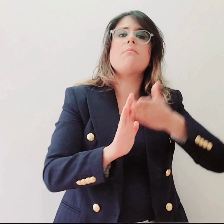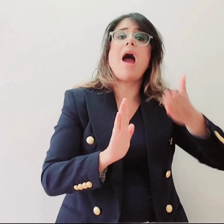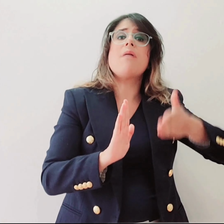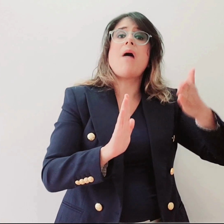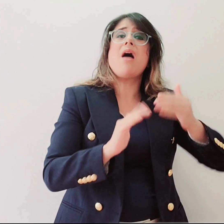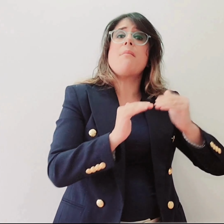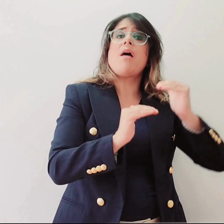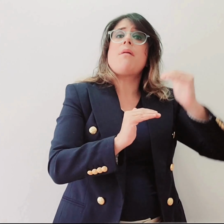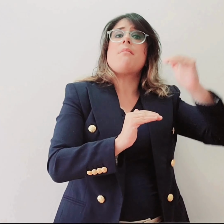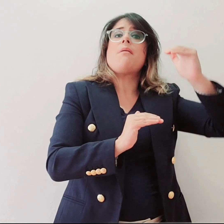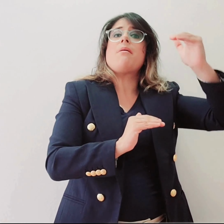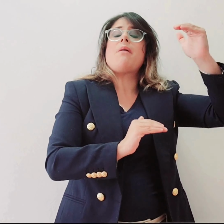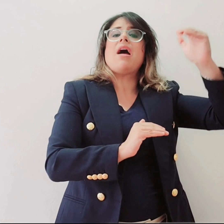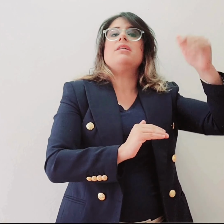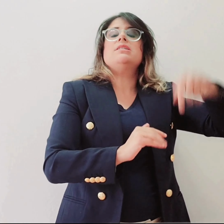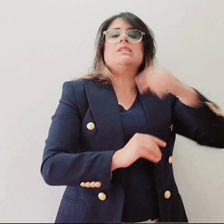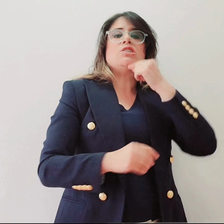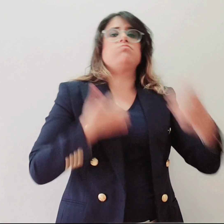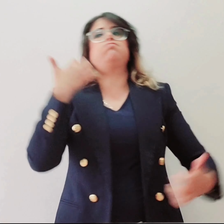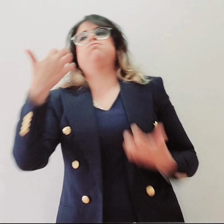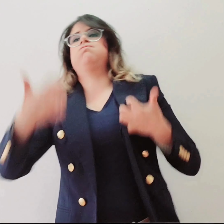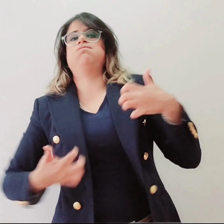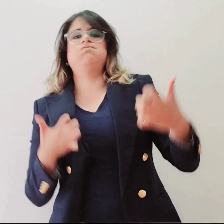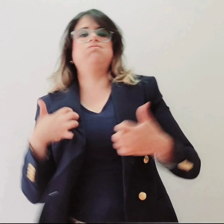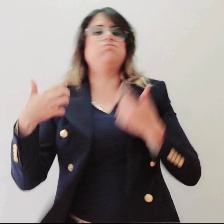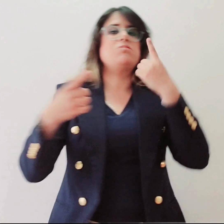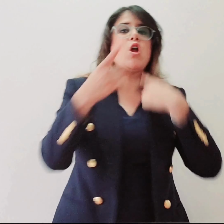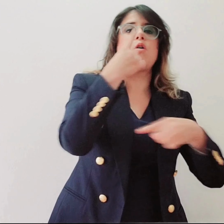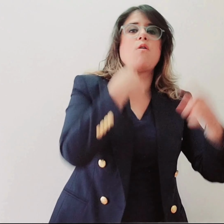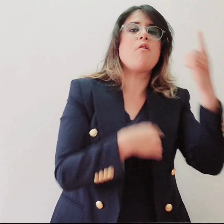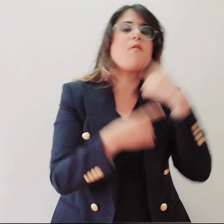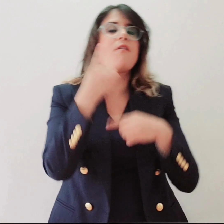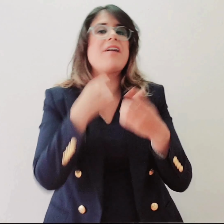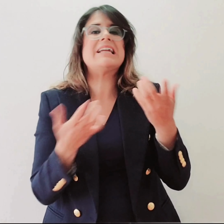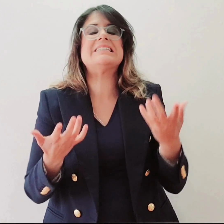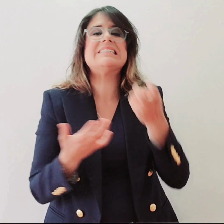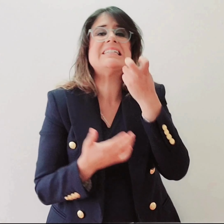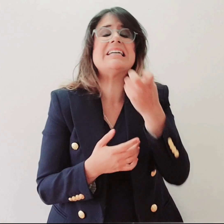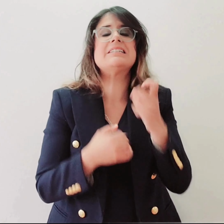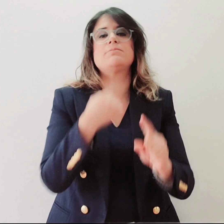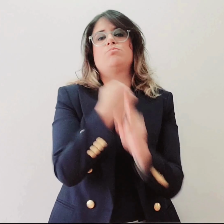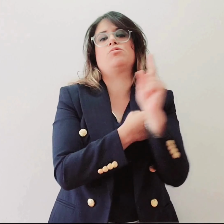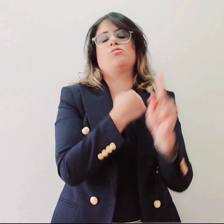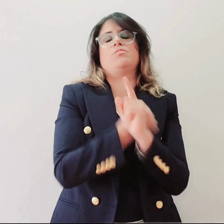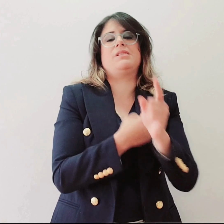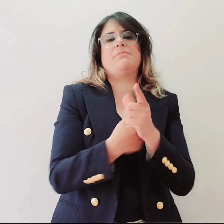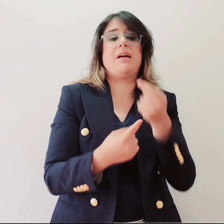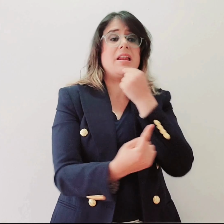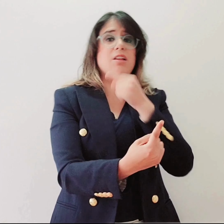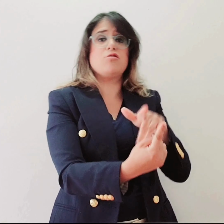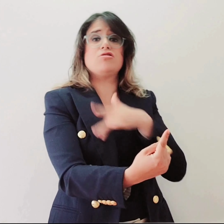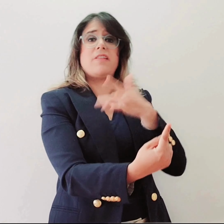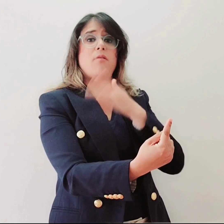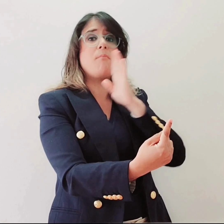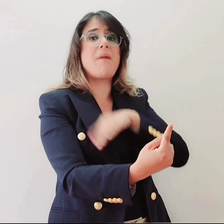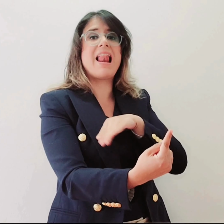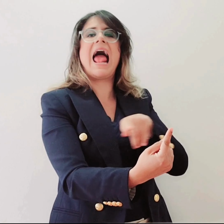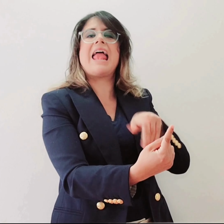pérdida. Está perdiendo algo y entonces se frustra, se enoja, llora. Y crecimos con la idea de que si el niño se está sintiendo mal entonces ya aprendió la